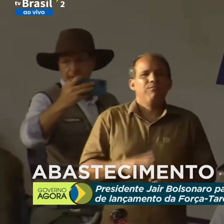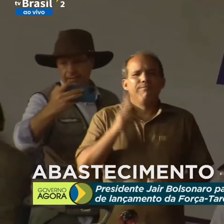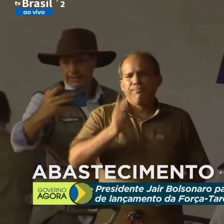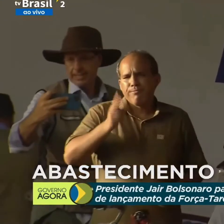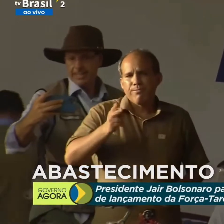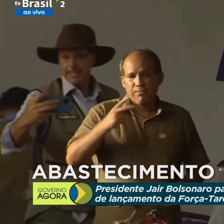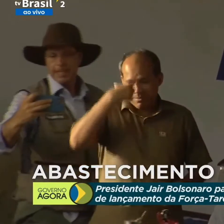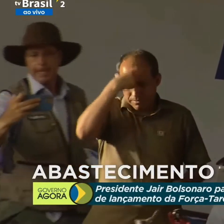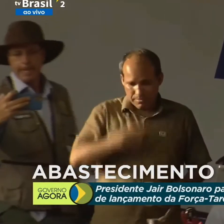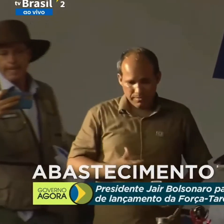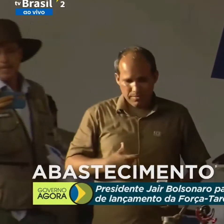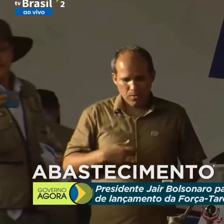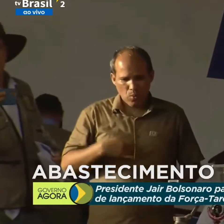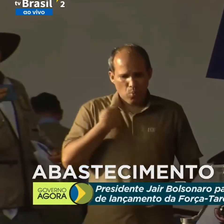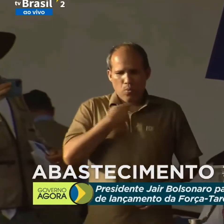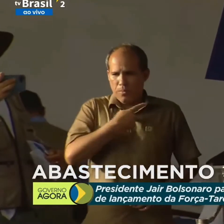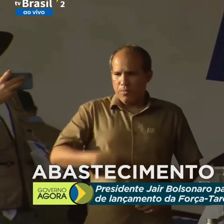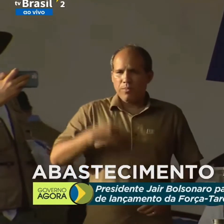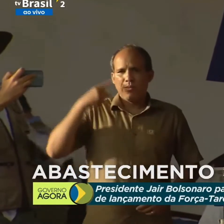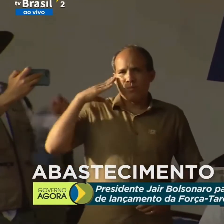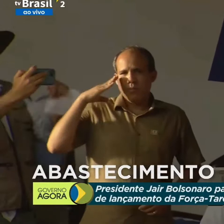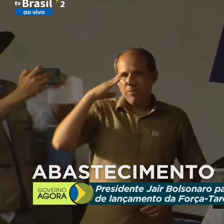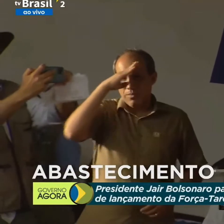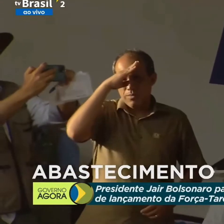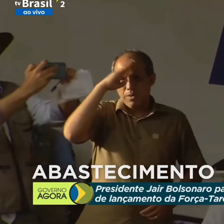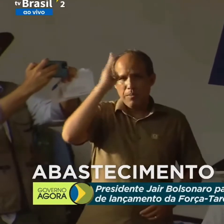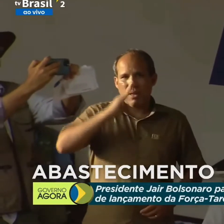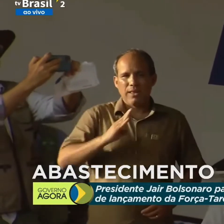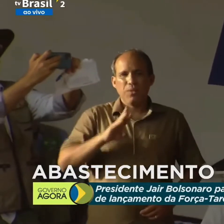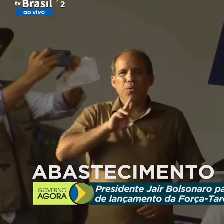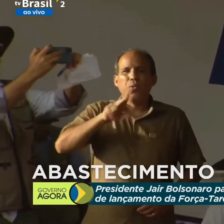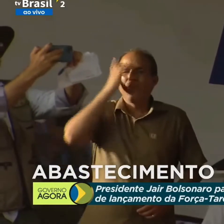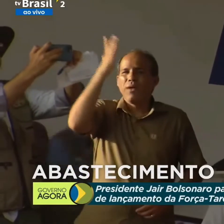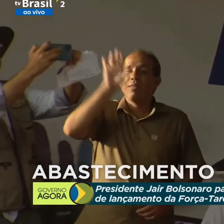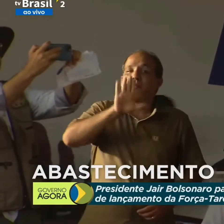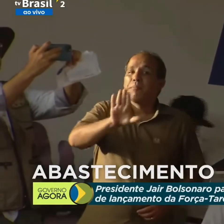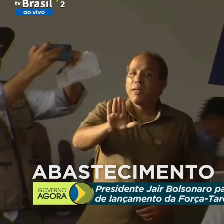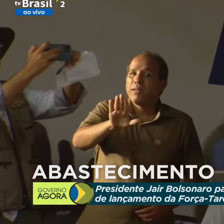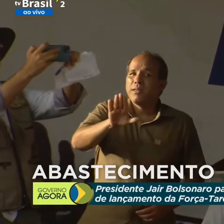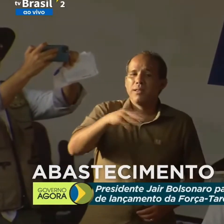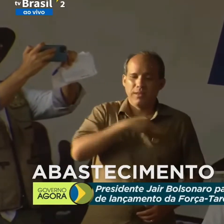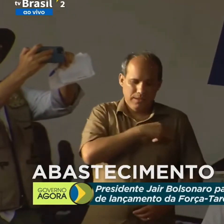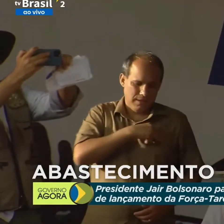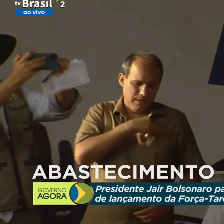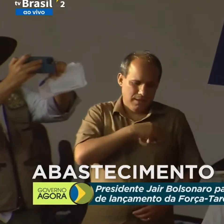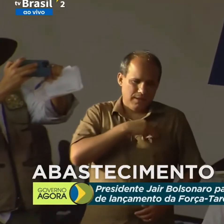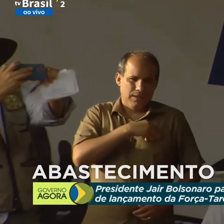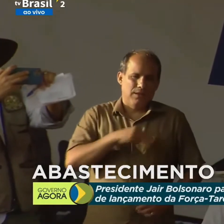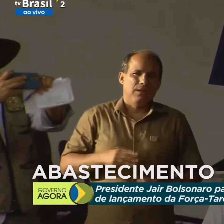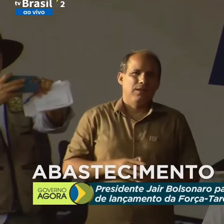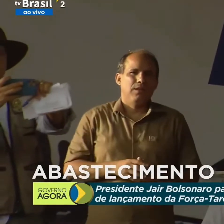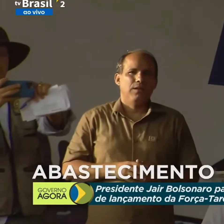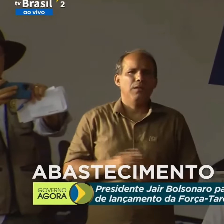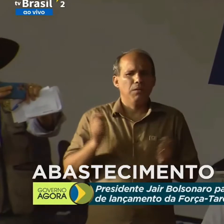Ser presidente da República não é fácil, mas a missão só pode